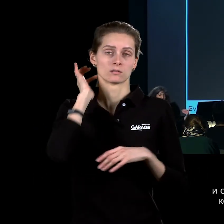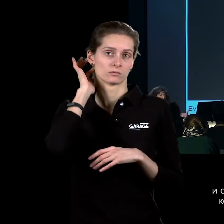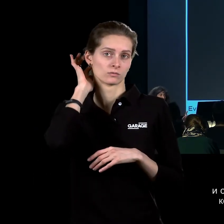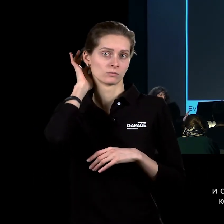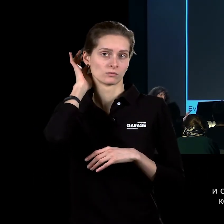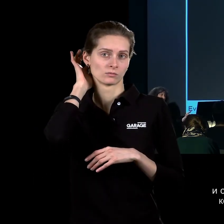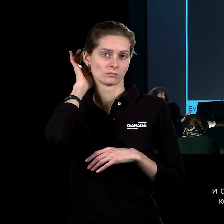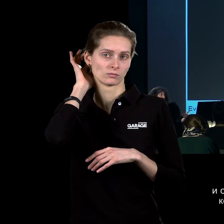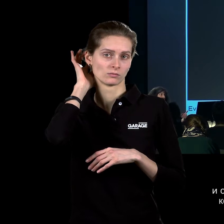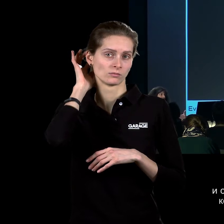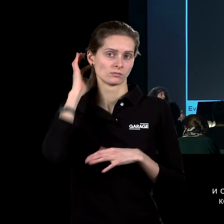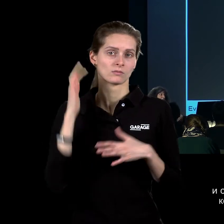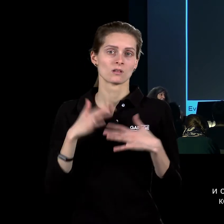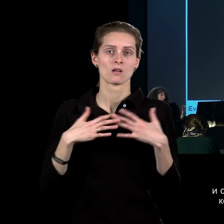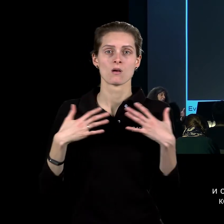скорее